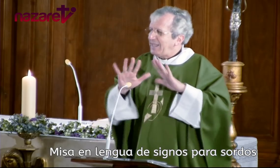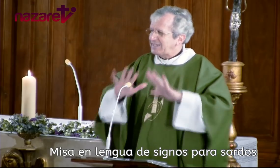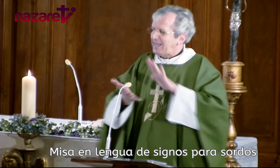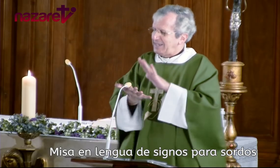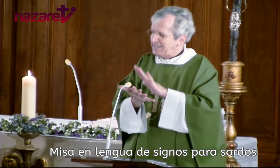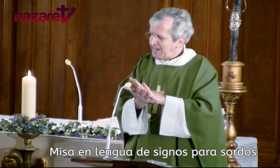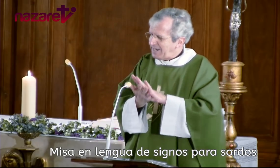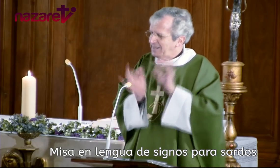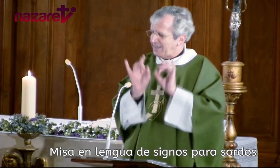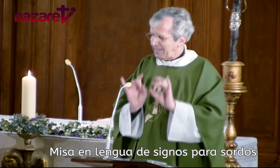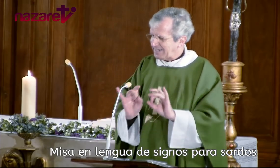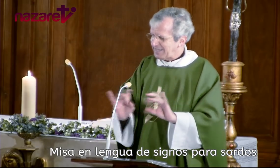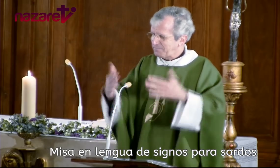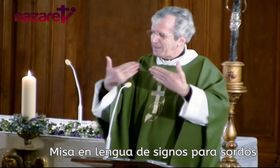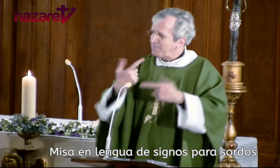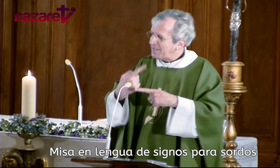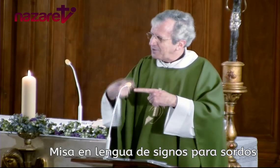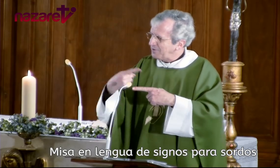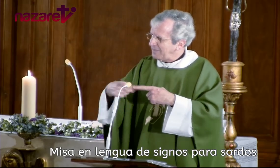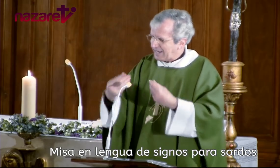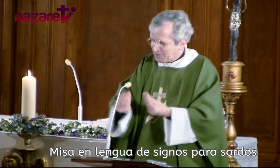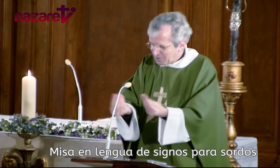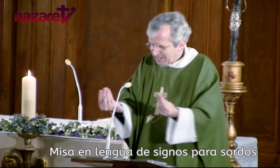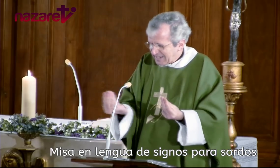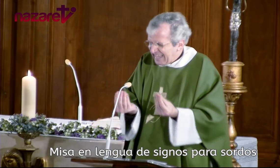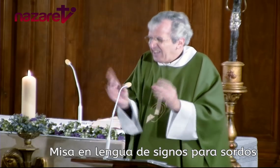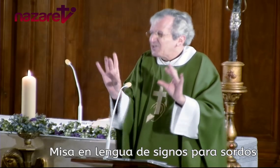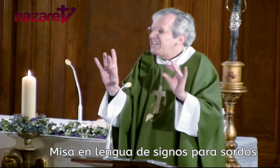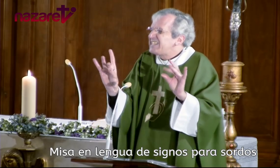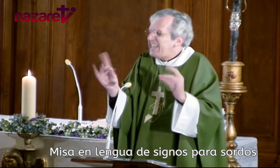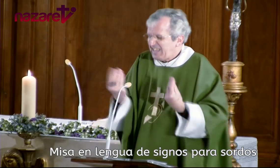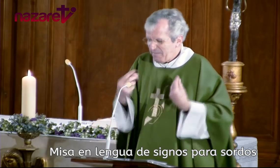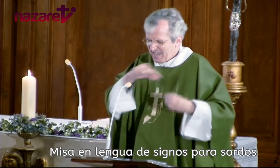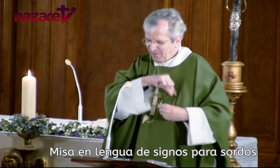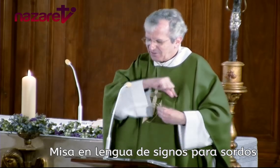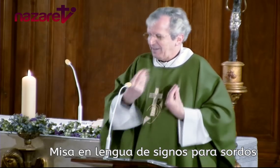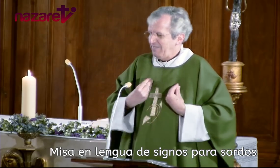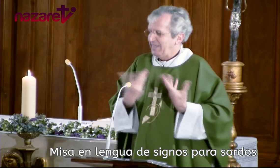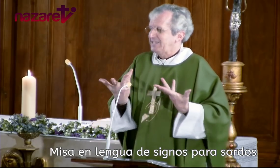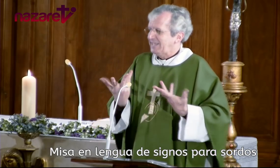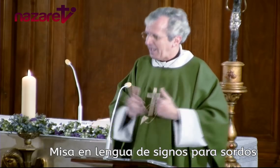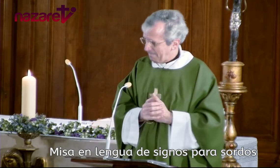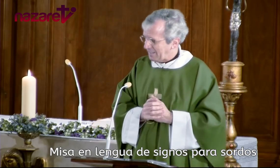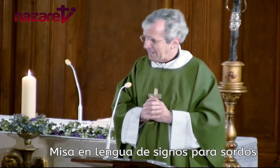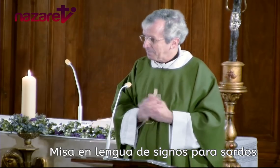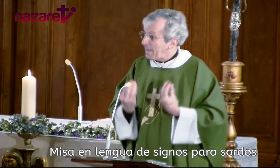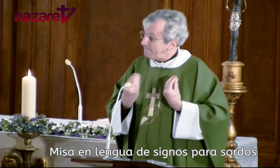esa serenidad, ese desprendimiento de las cosas, de los sentimientos de esta vida, para